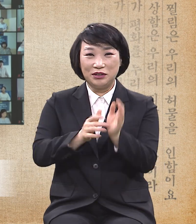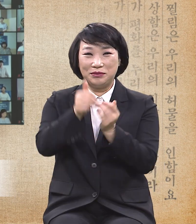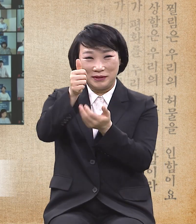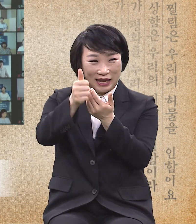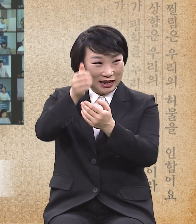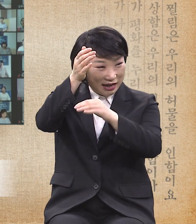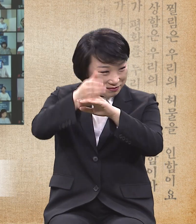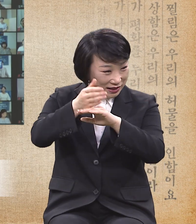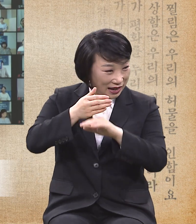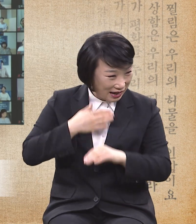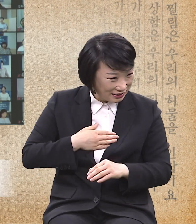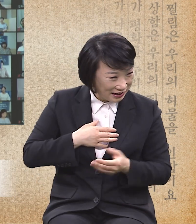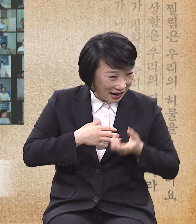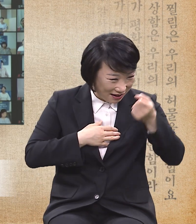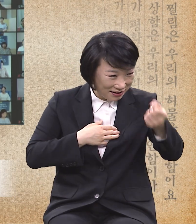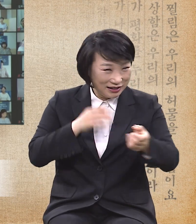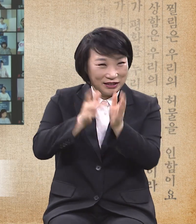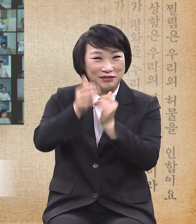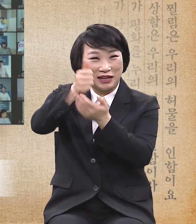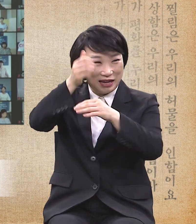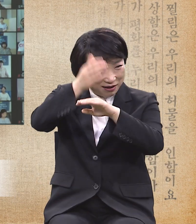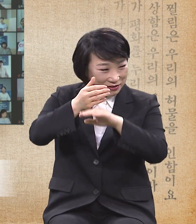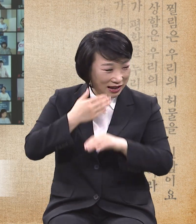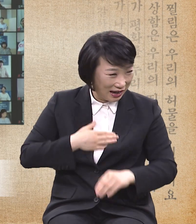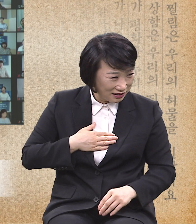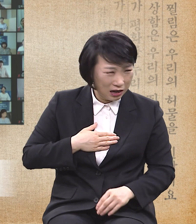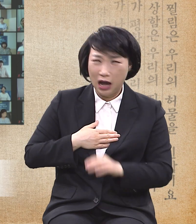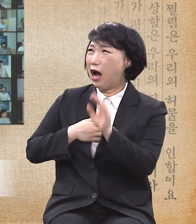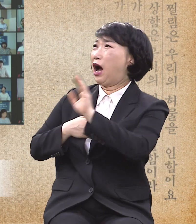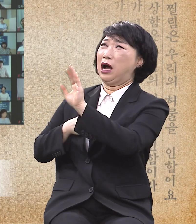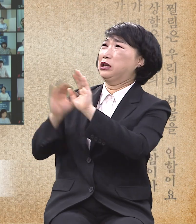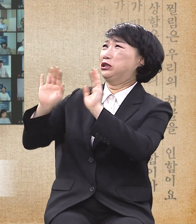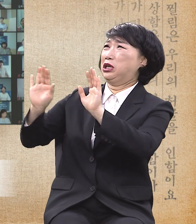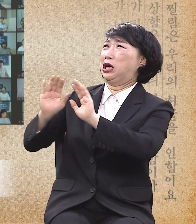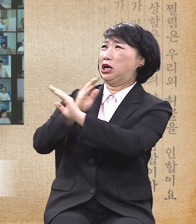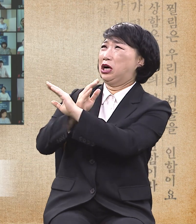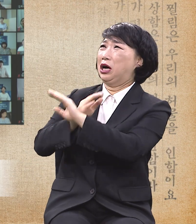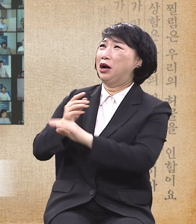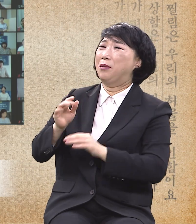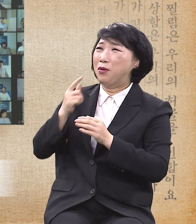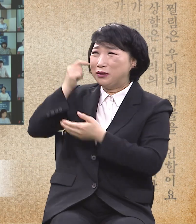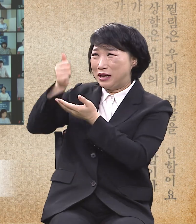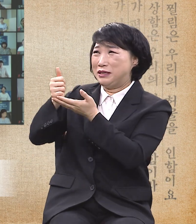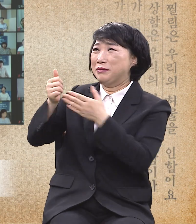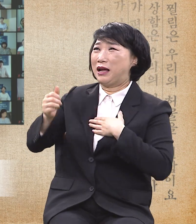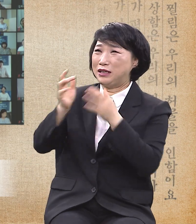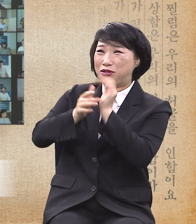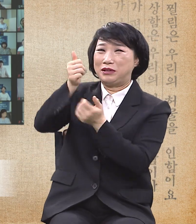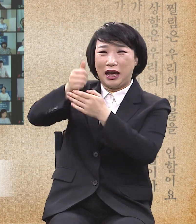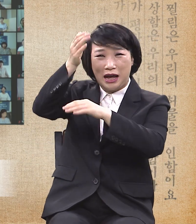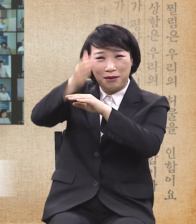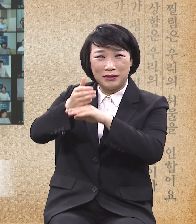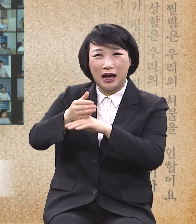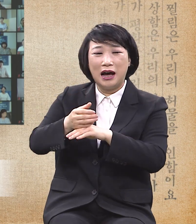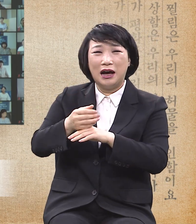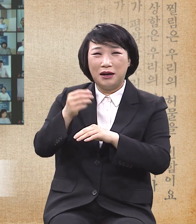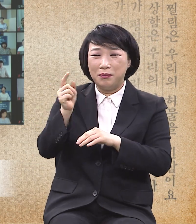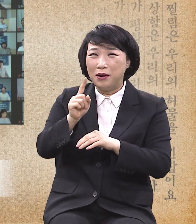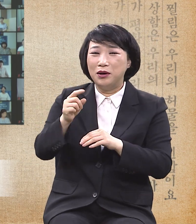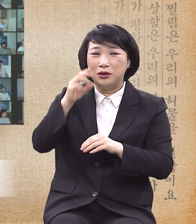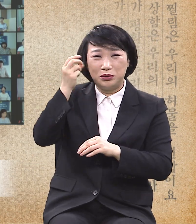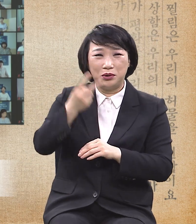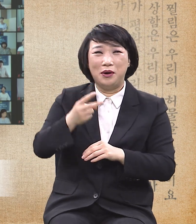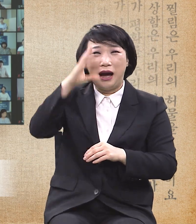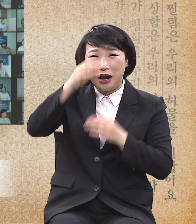예수님께 감사해라 가지고 가죠. 아니 목사님, 제가 예수님께 감사할 건 또 아르바이트도